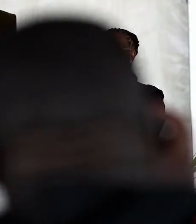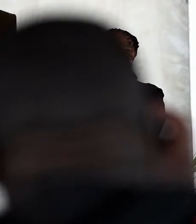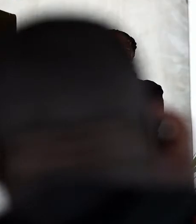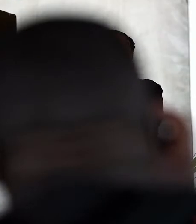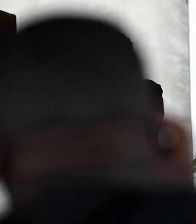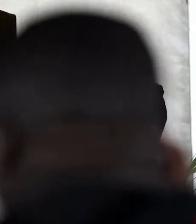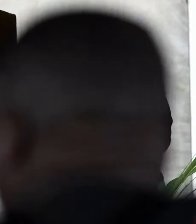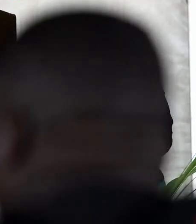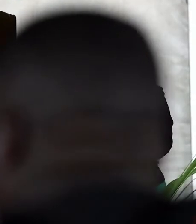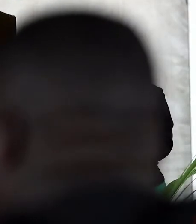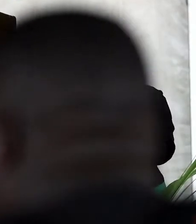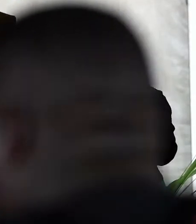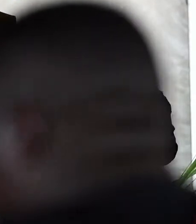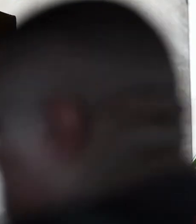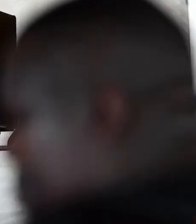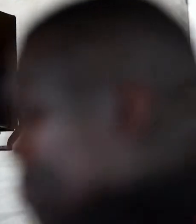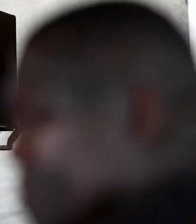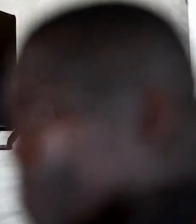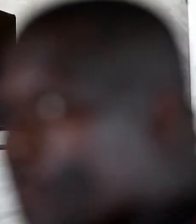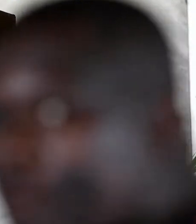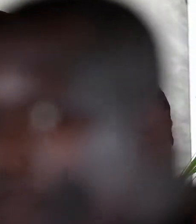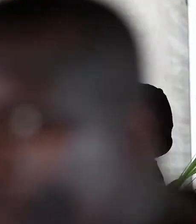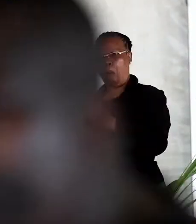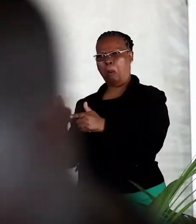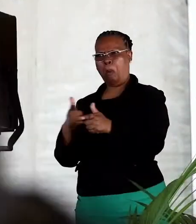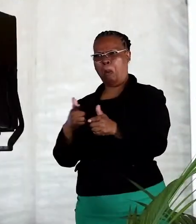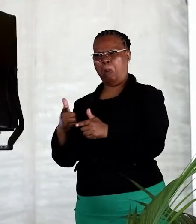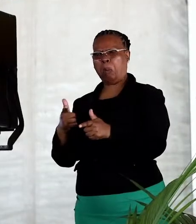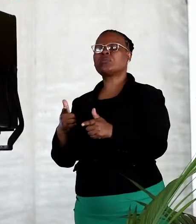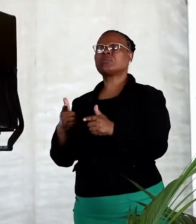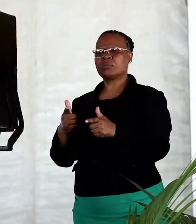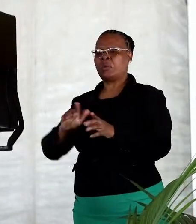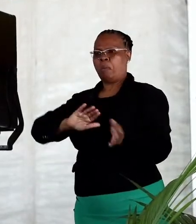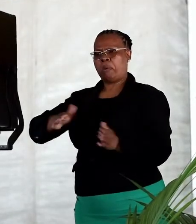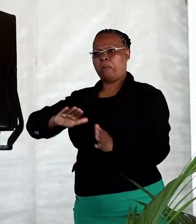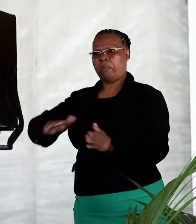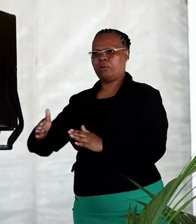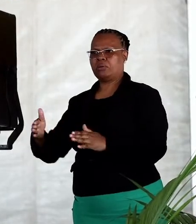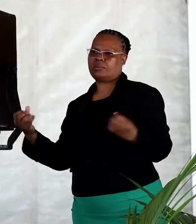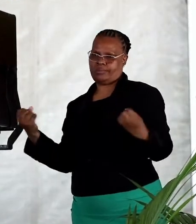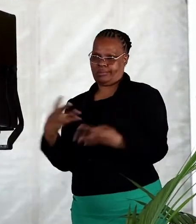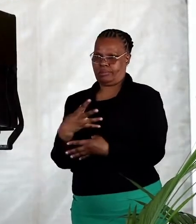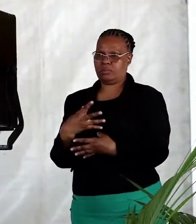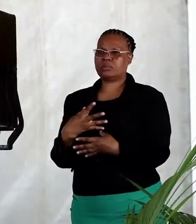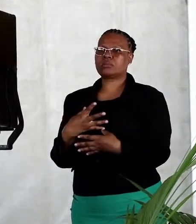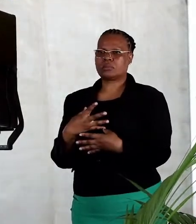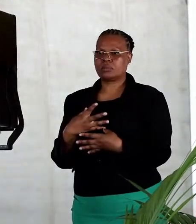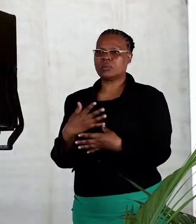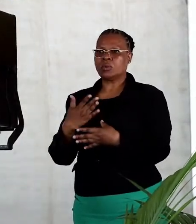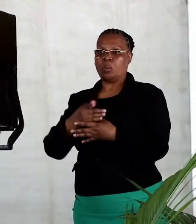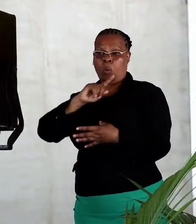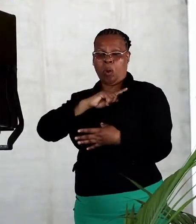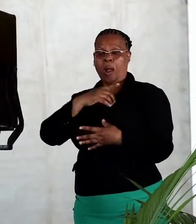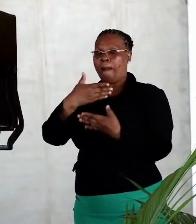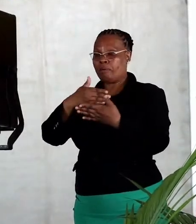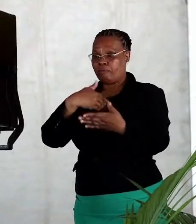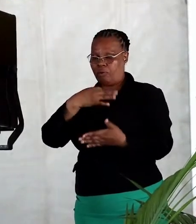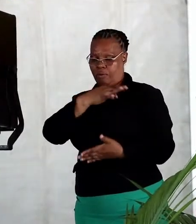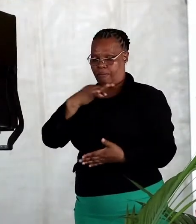sabantu bedutyulwa apha eBhisho ngulorhulumente. Kodwa phambi kokuba umeya asamkele kulo msebenzi